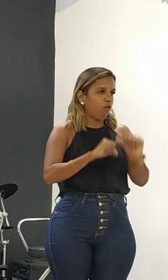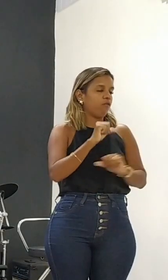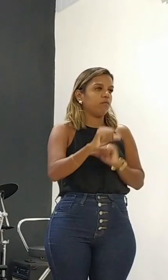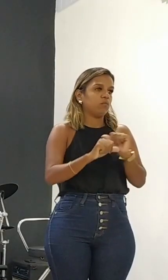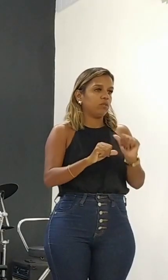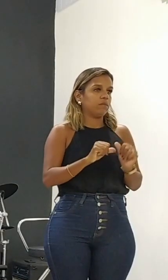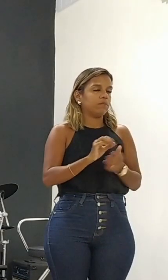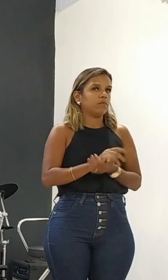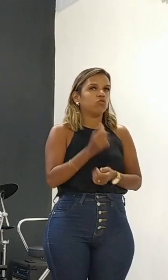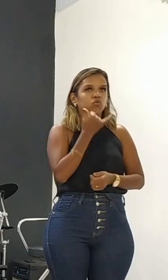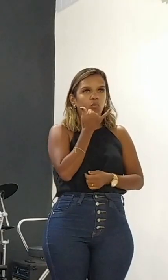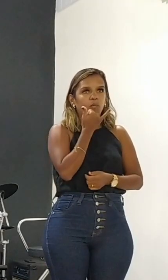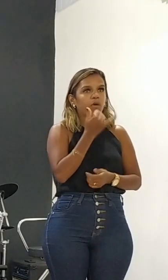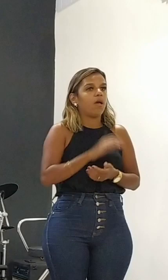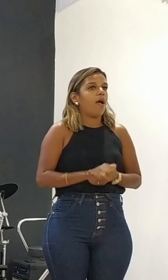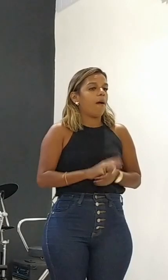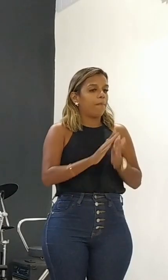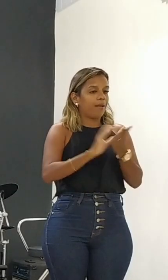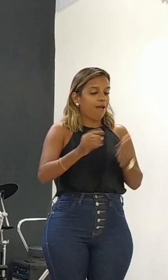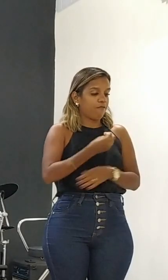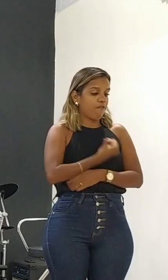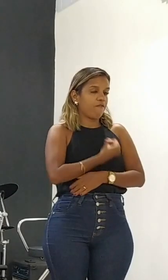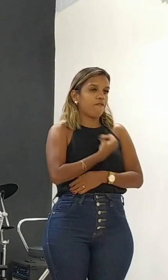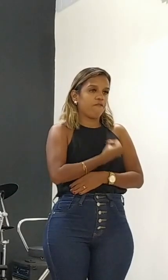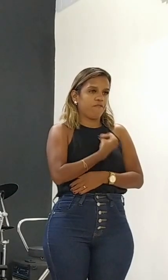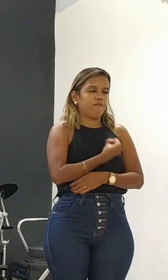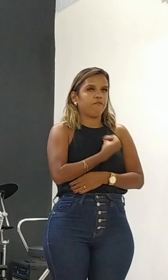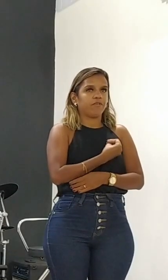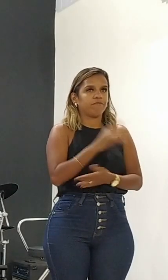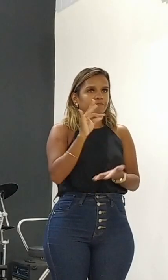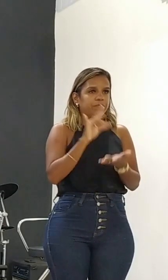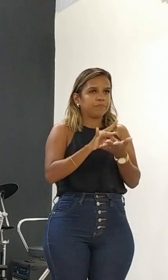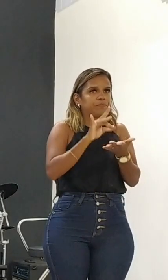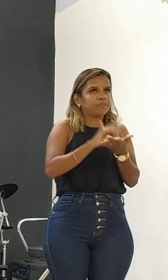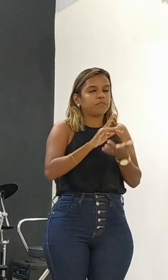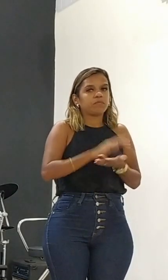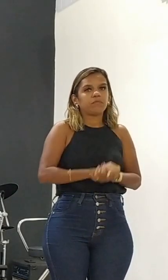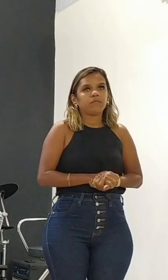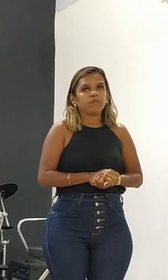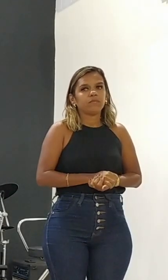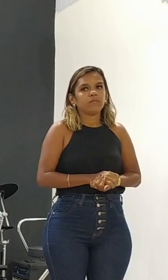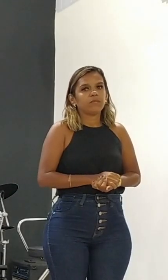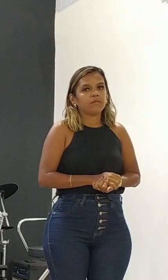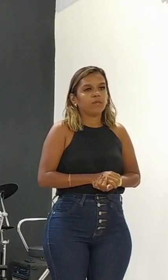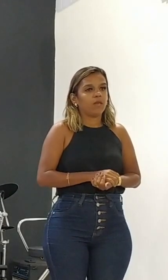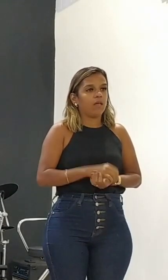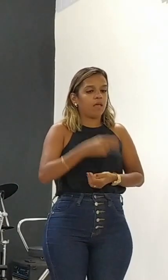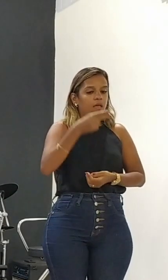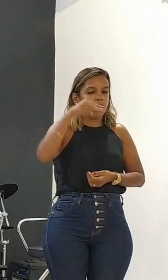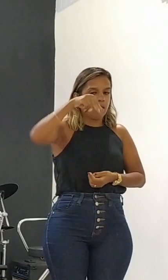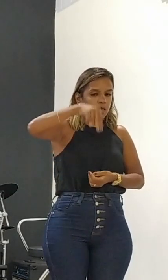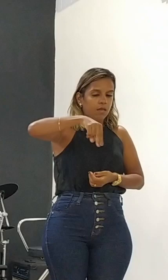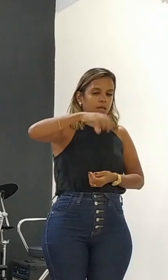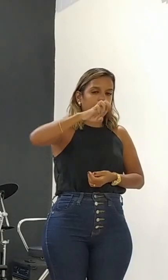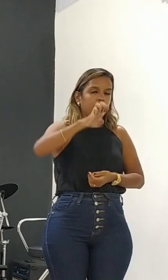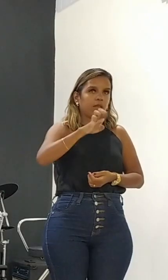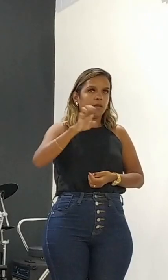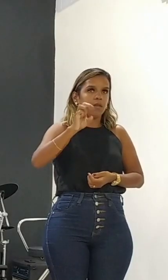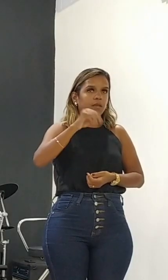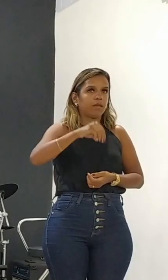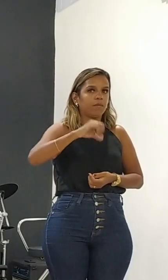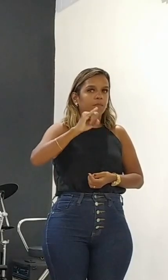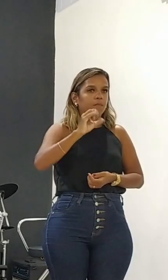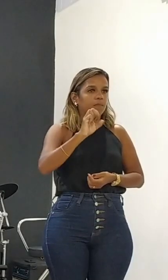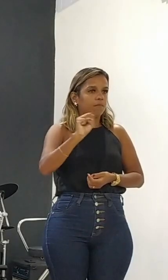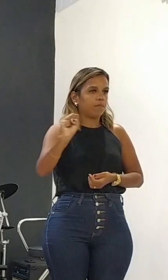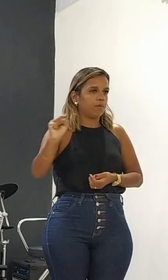nessa vida. Amém? Nós sabemos que Neemias, o significado do nome Neemias é aquele